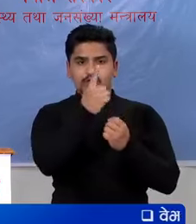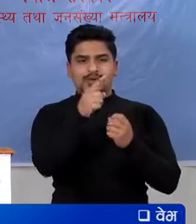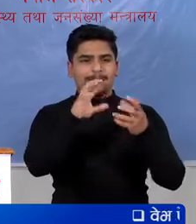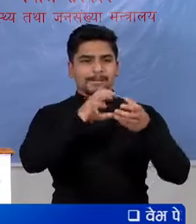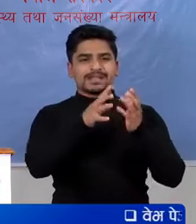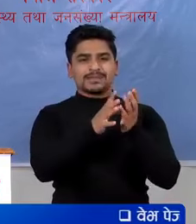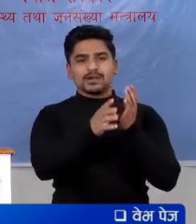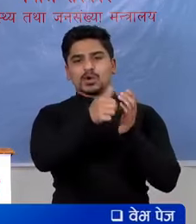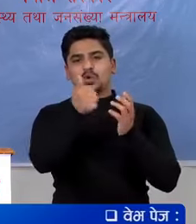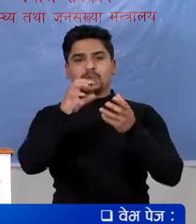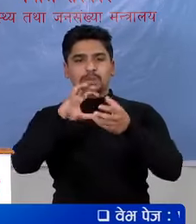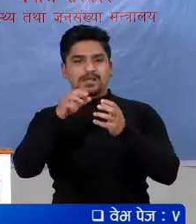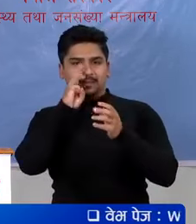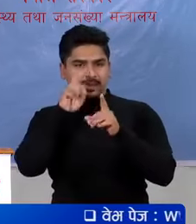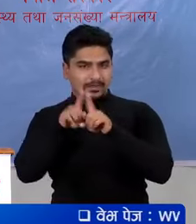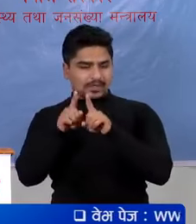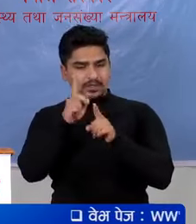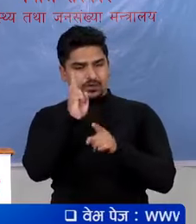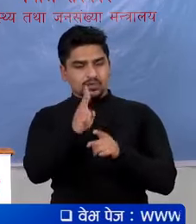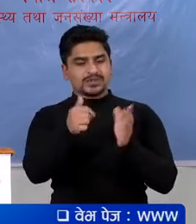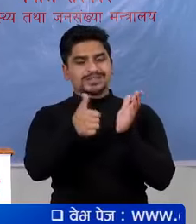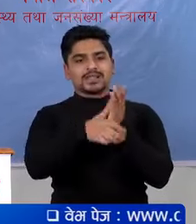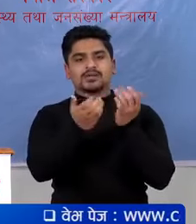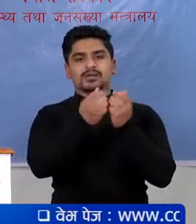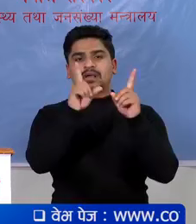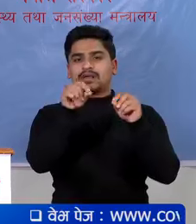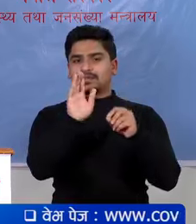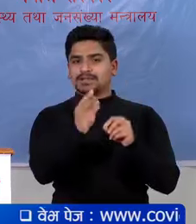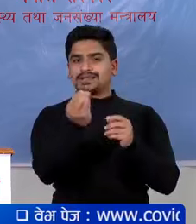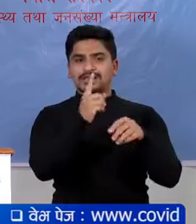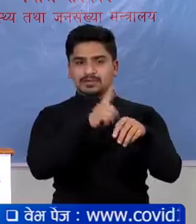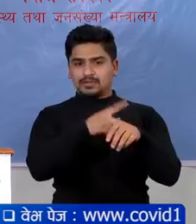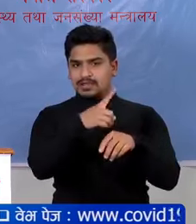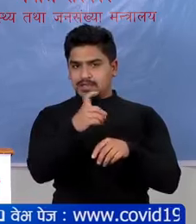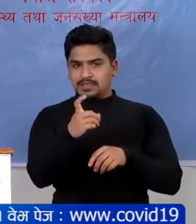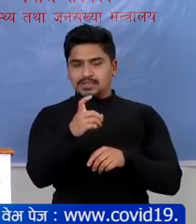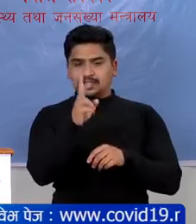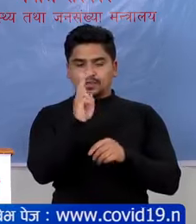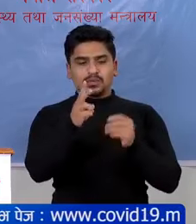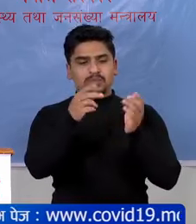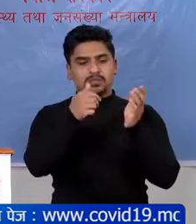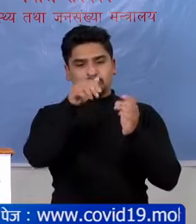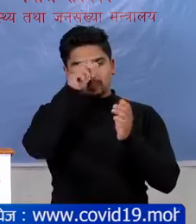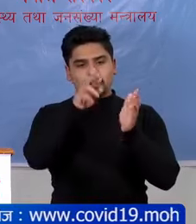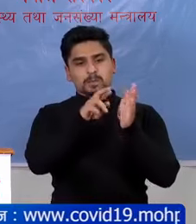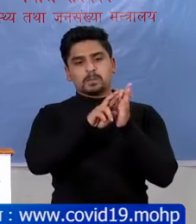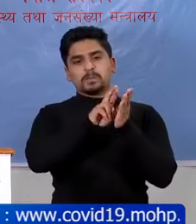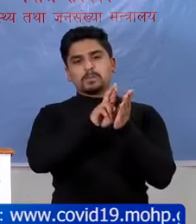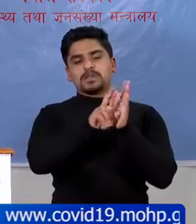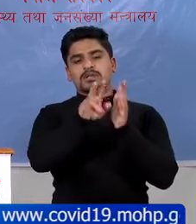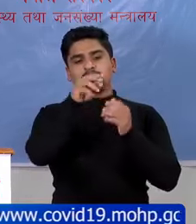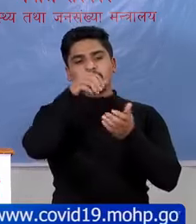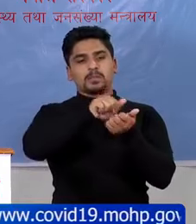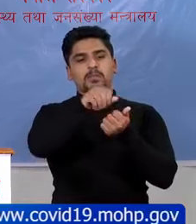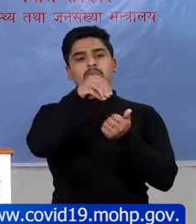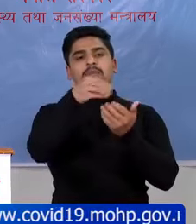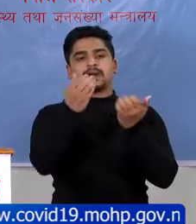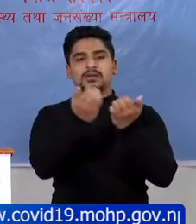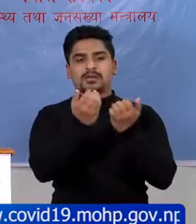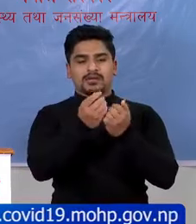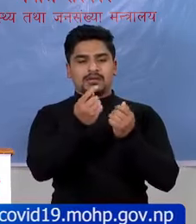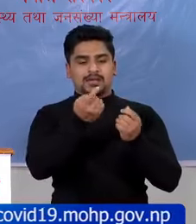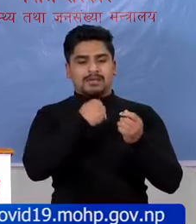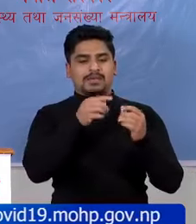पराद और को मसिन्मा पनी टेस्ट गरनी परने औँछा की ही समय को लागी। त्यो वेरिफिकेशन को दायरा